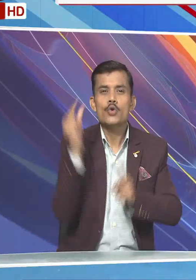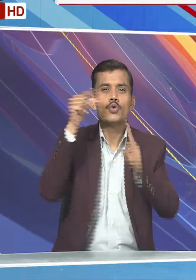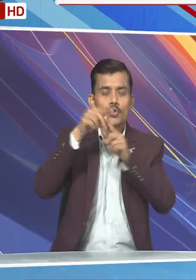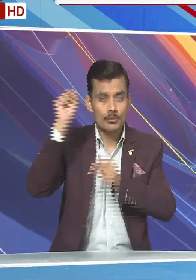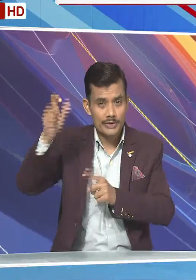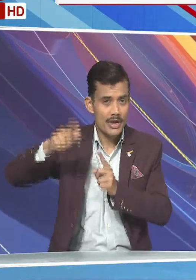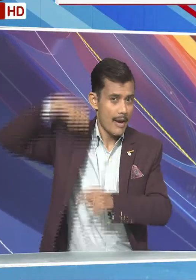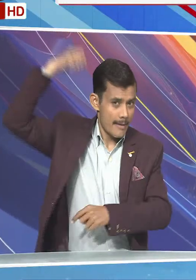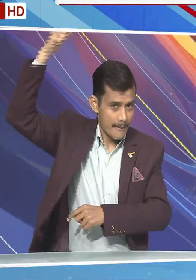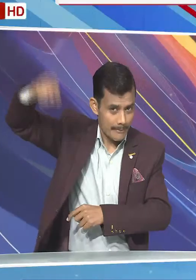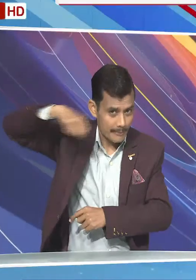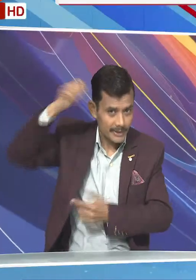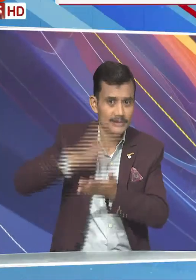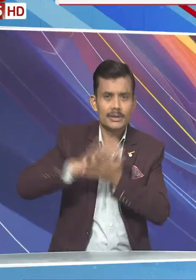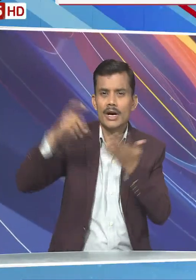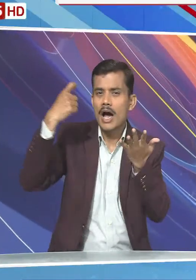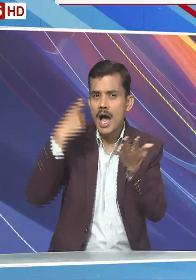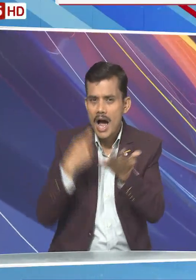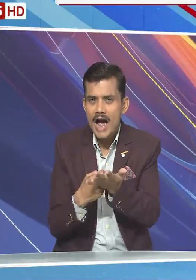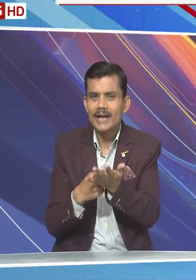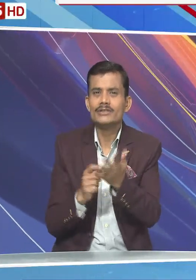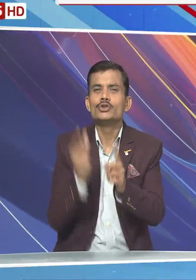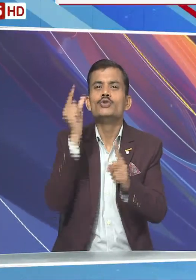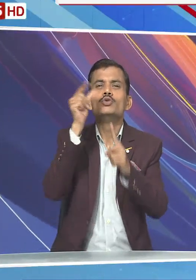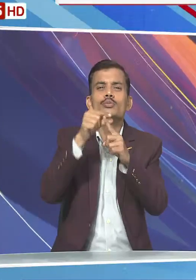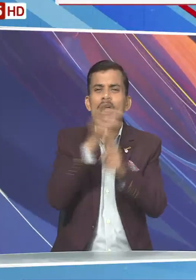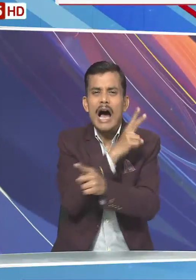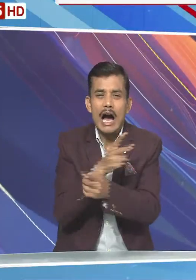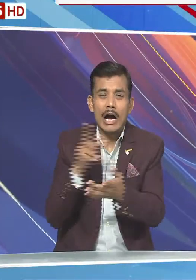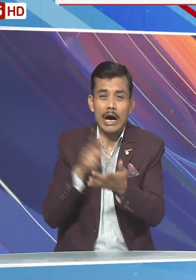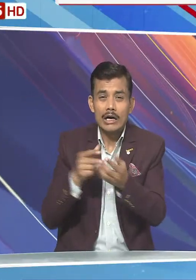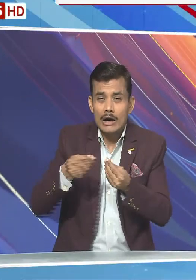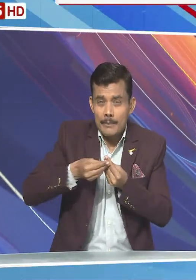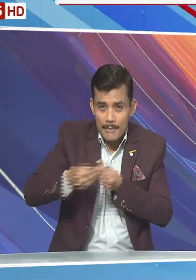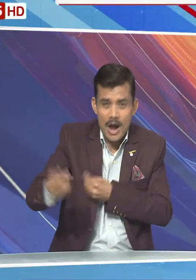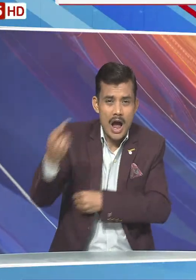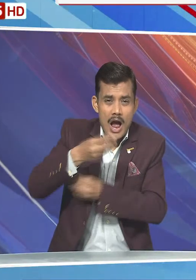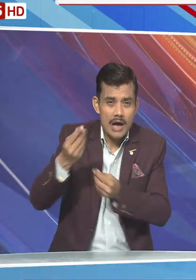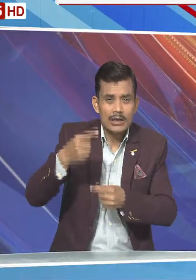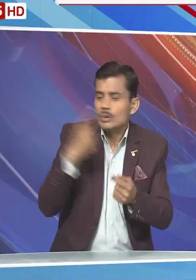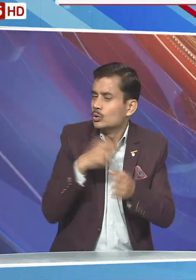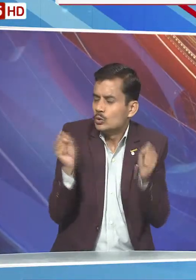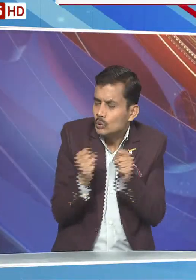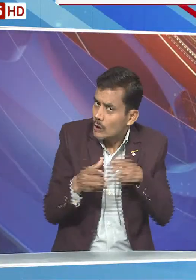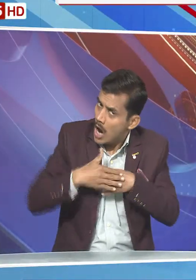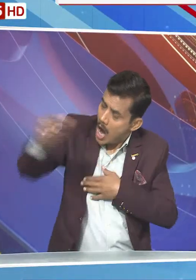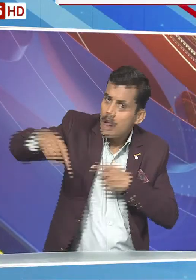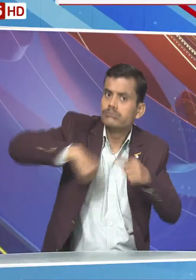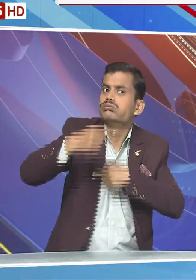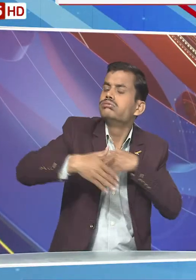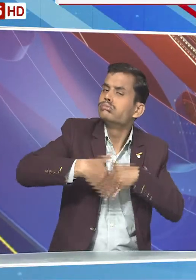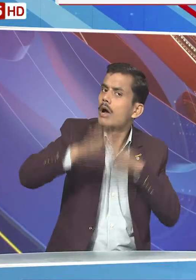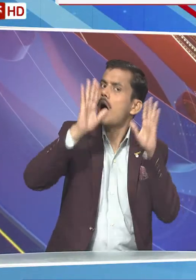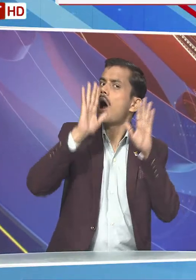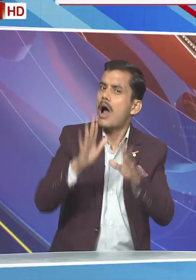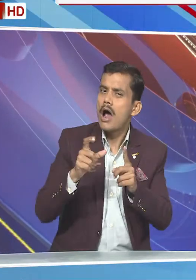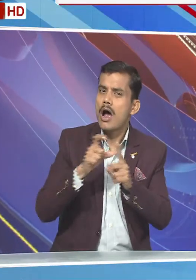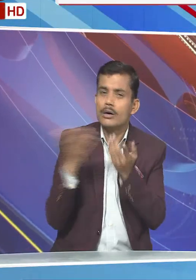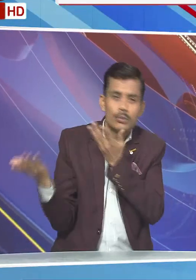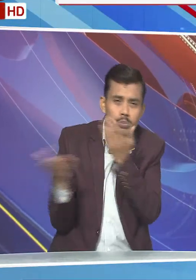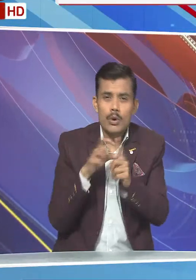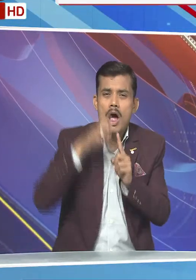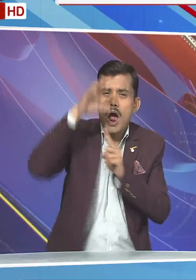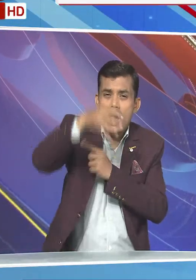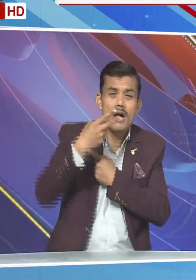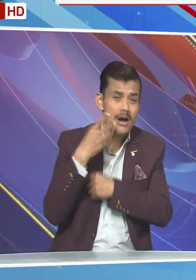पंजाब, हरियाणा समेत उत्तर भारत में आने वाले दिनों में ठंड से राहत नहीं मिलने वाली है। मौसम विभाग ने बताया है कि